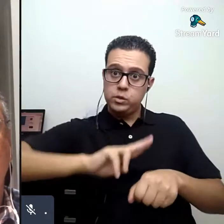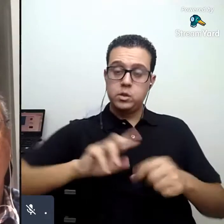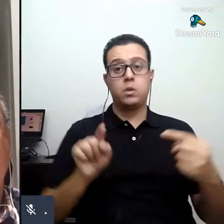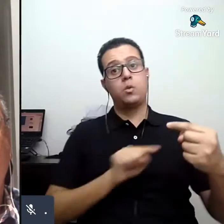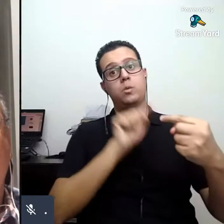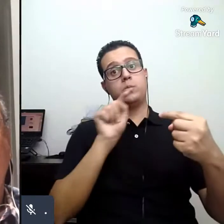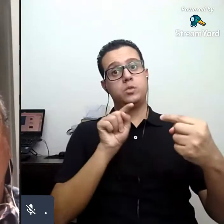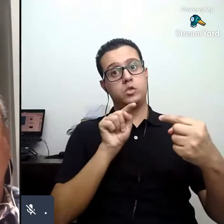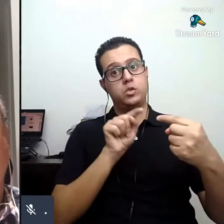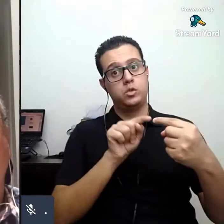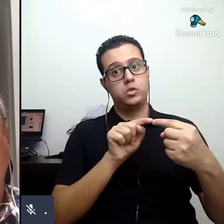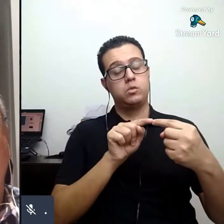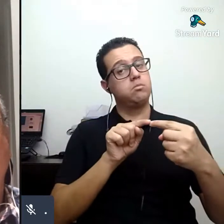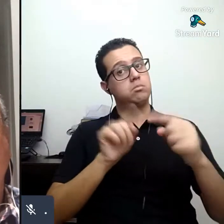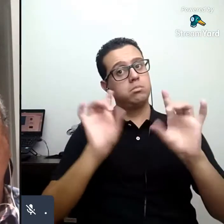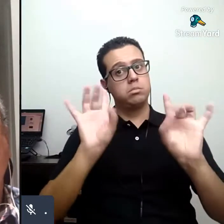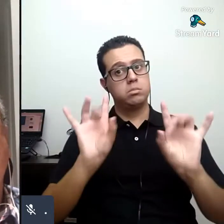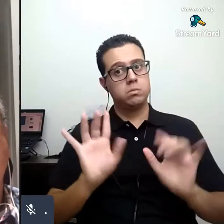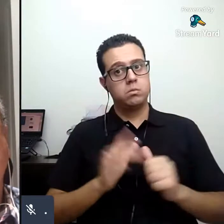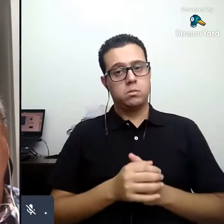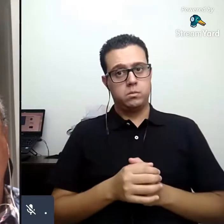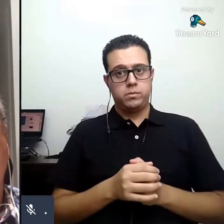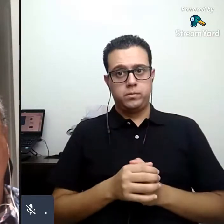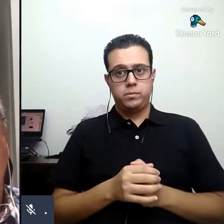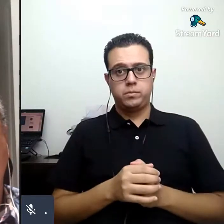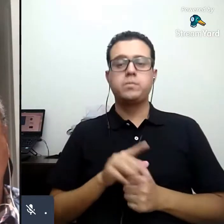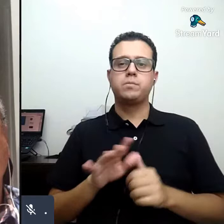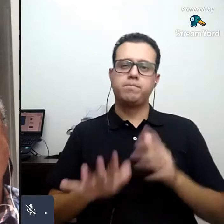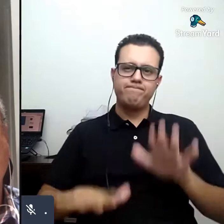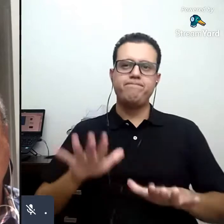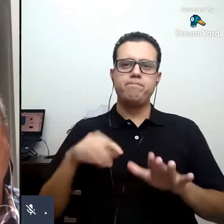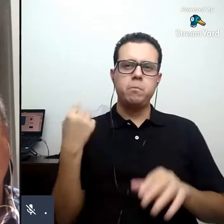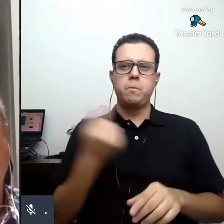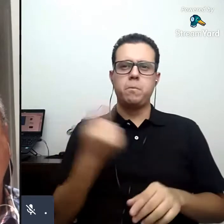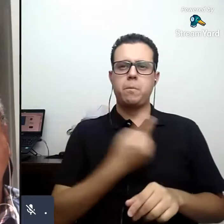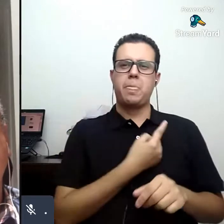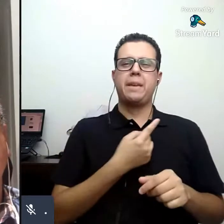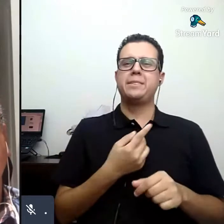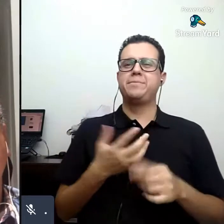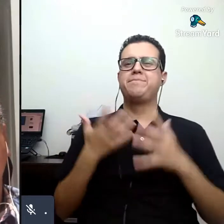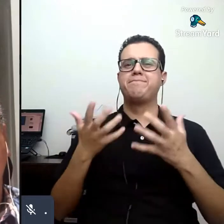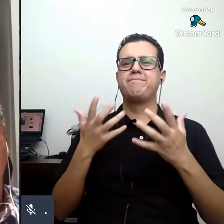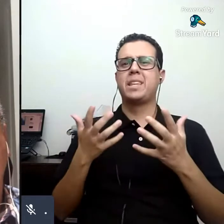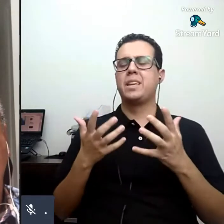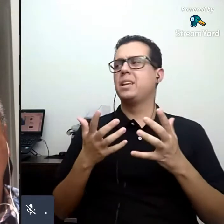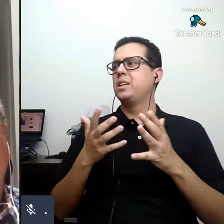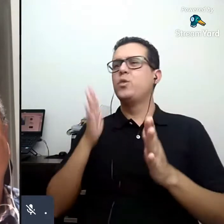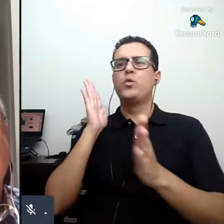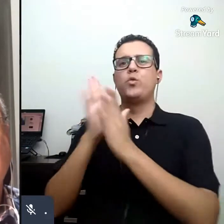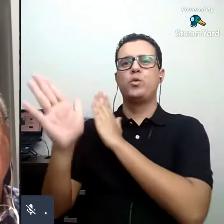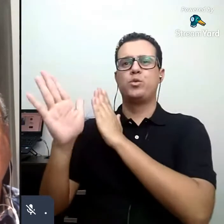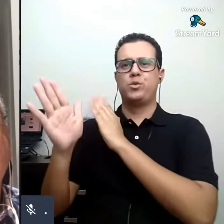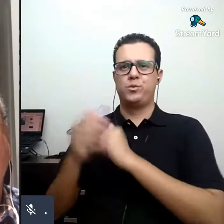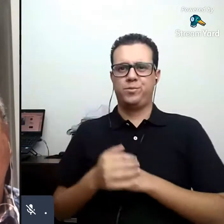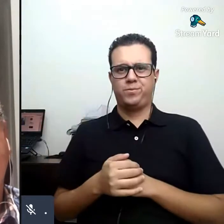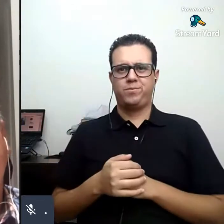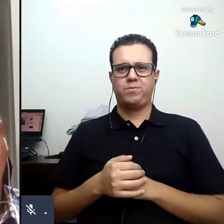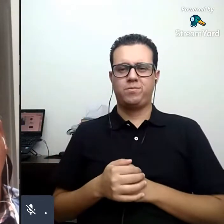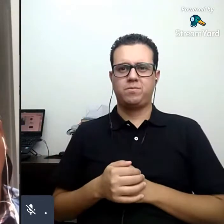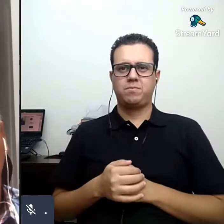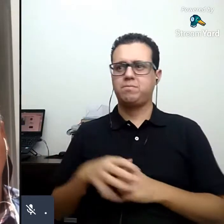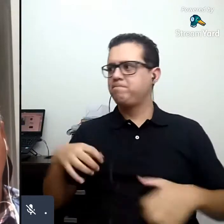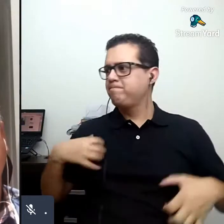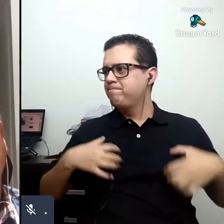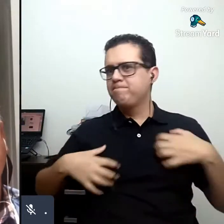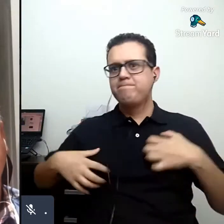específico. Então, às vezes a gente procura fugir da doença e procurar